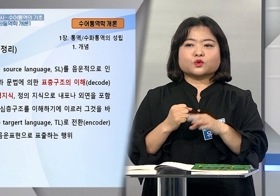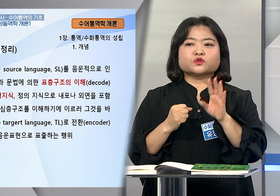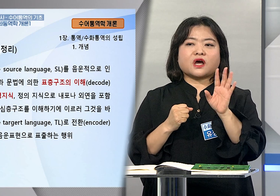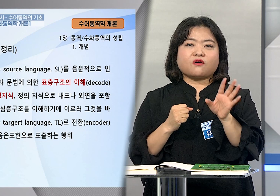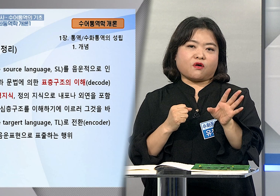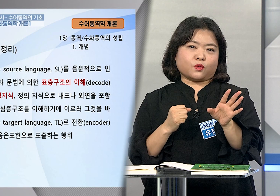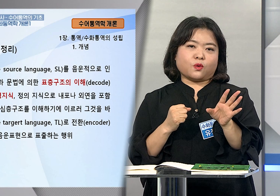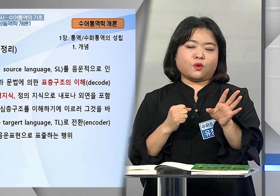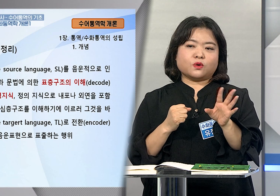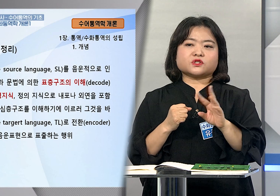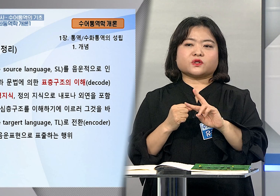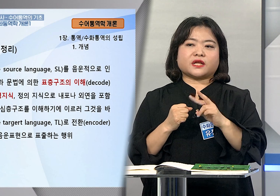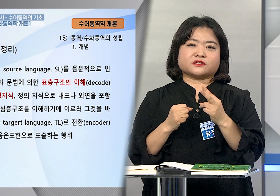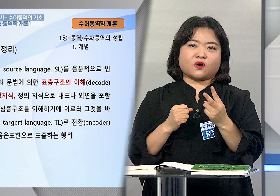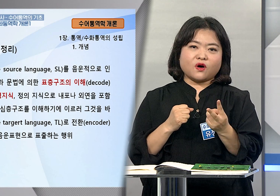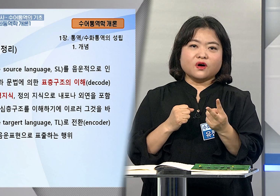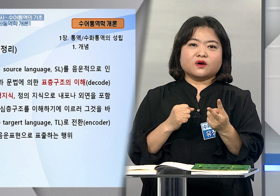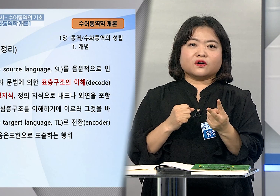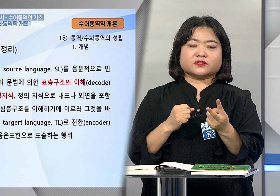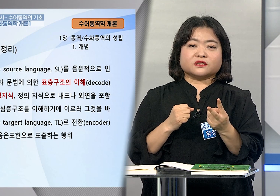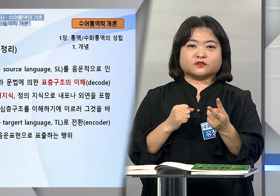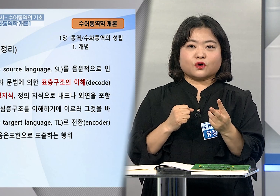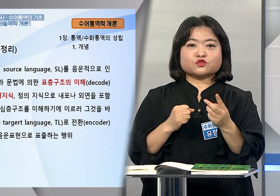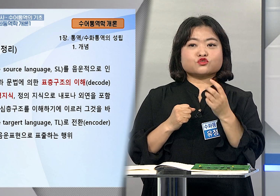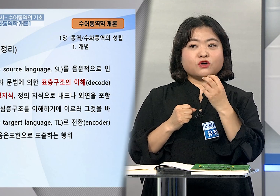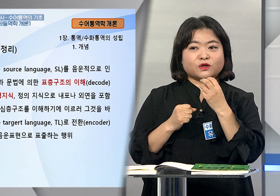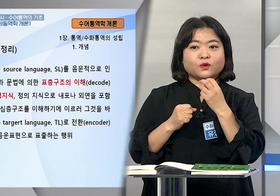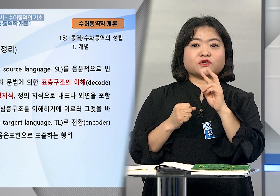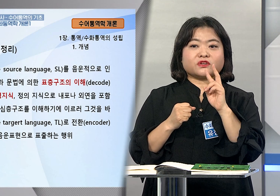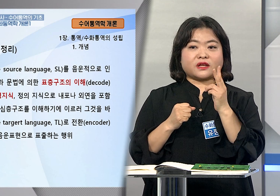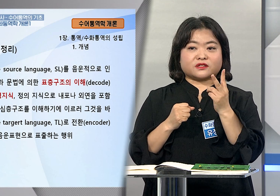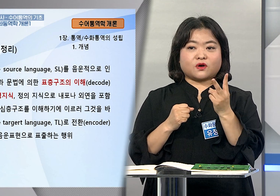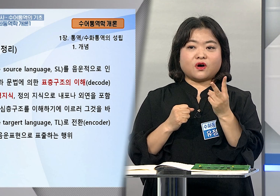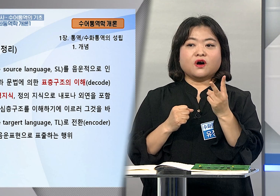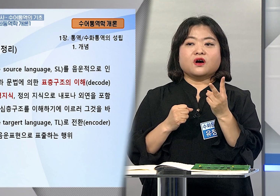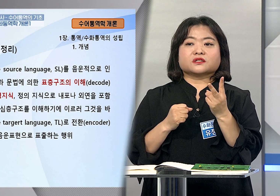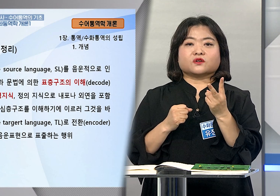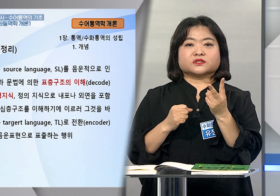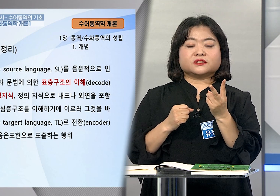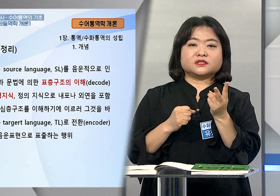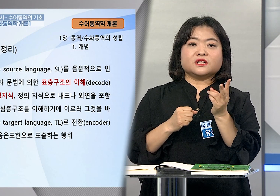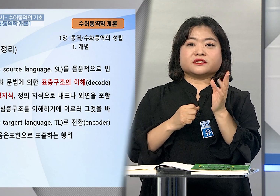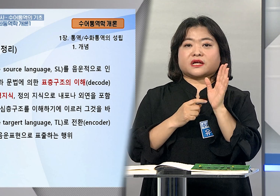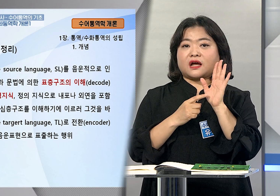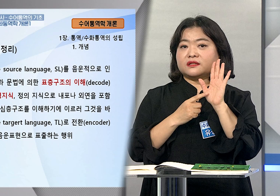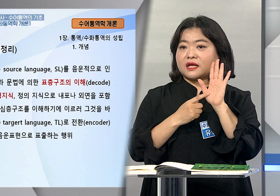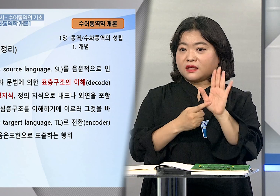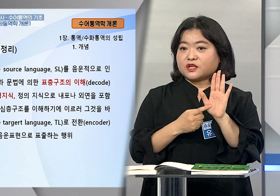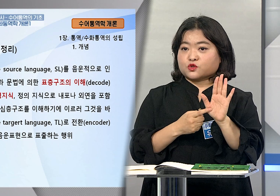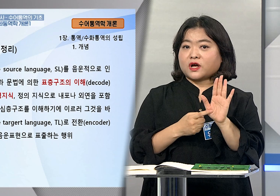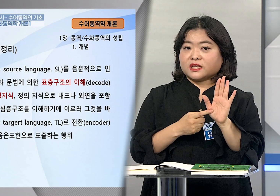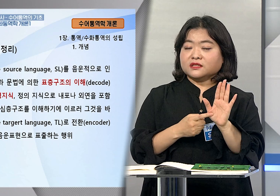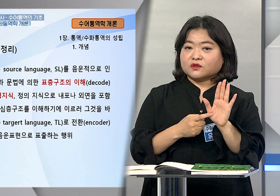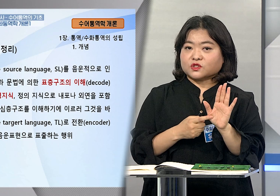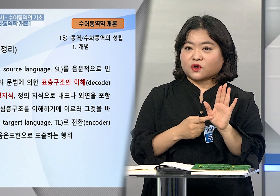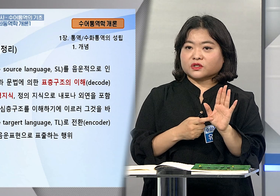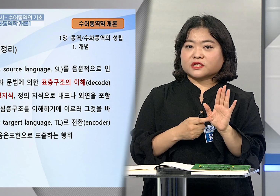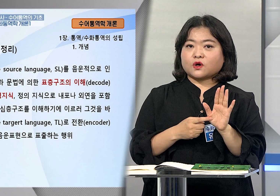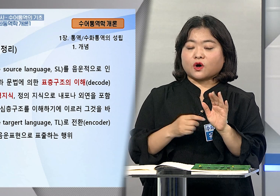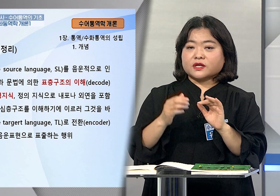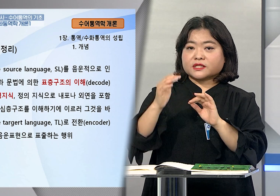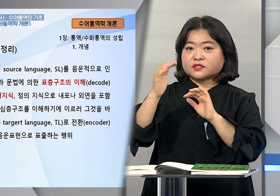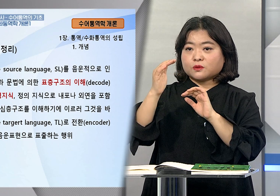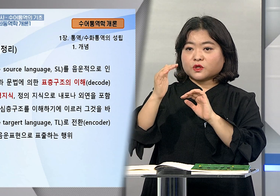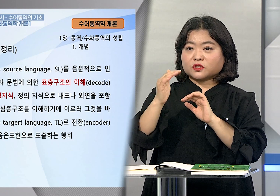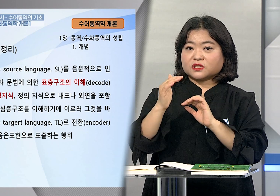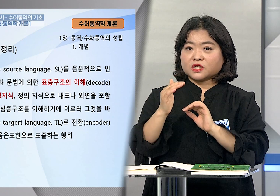바탕으로 도착어로 전환해서 예를 들어 수화로 전환해서 그것을 제가 나타낼 수가 있는 거죠.